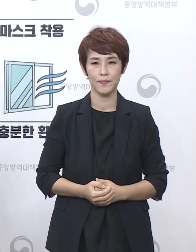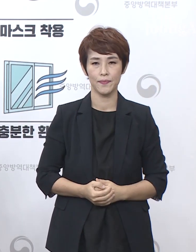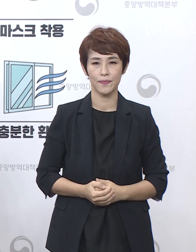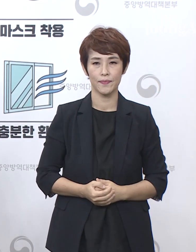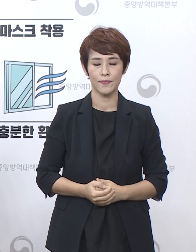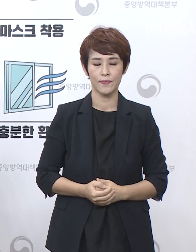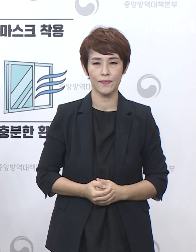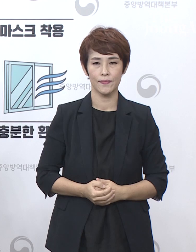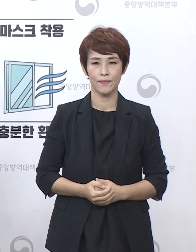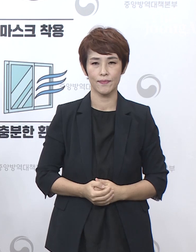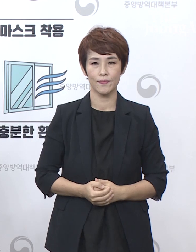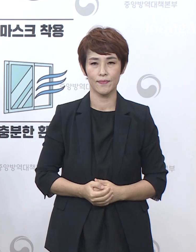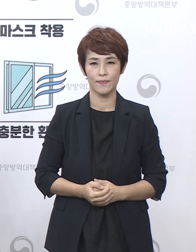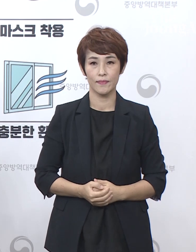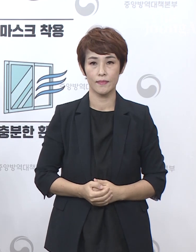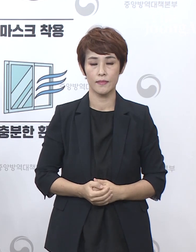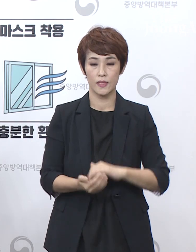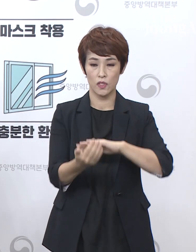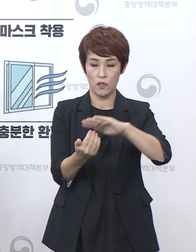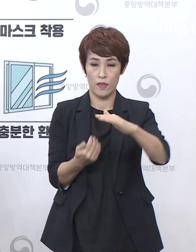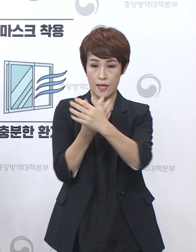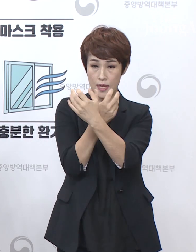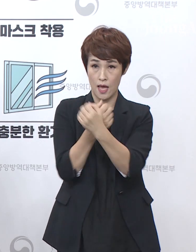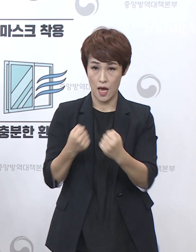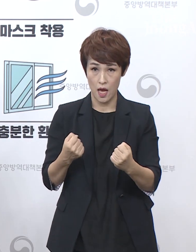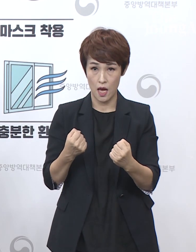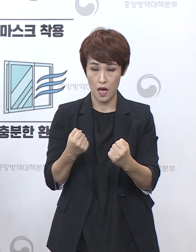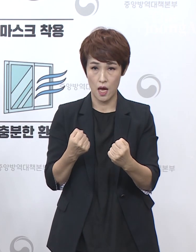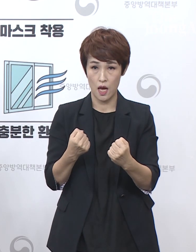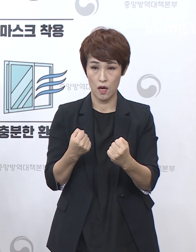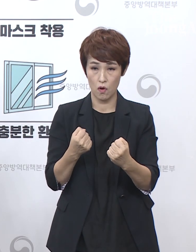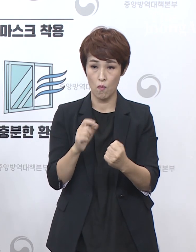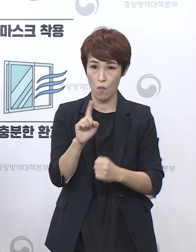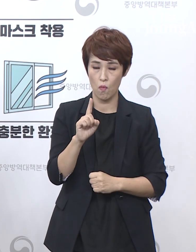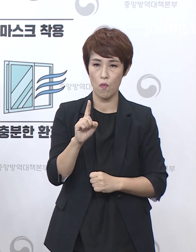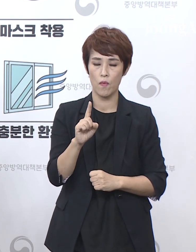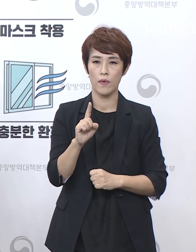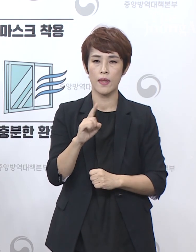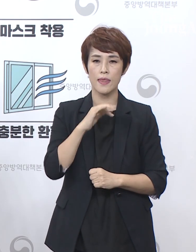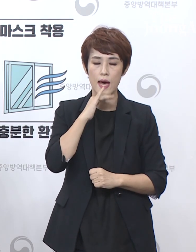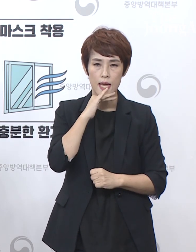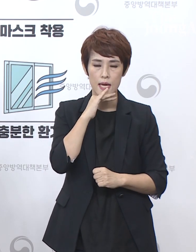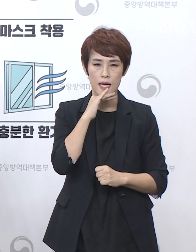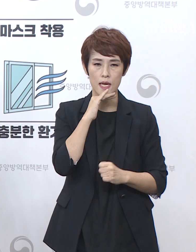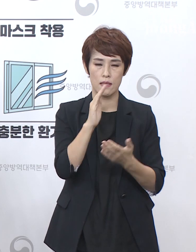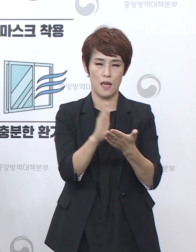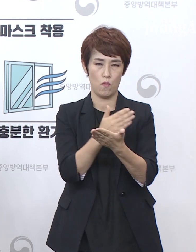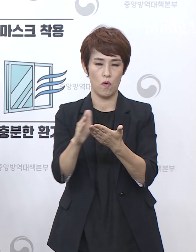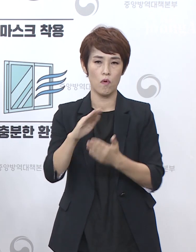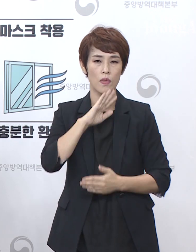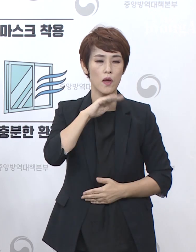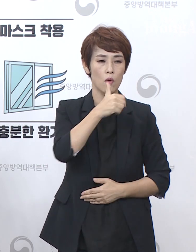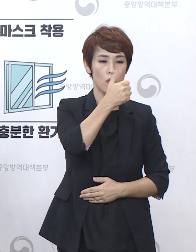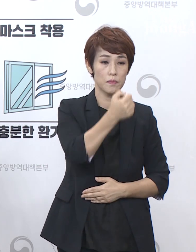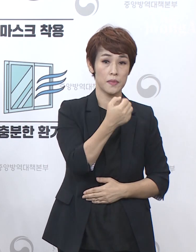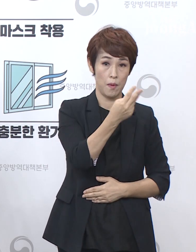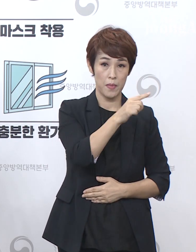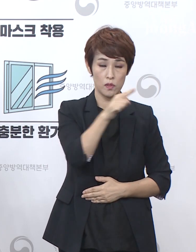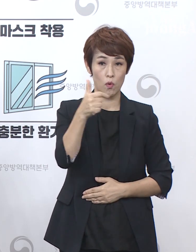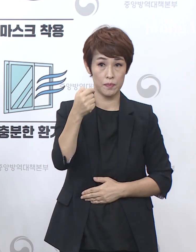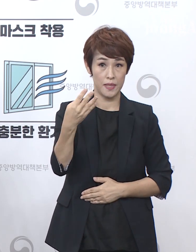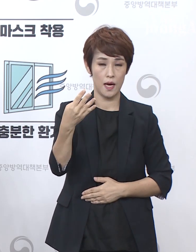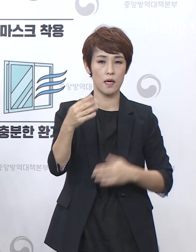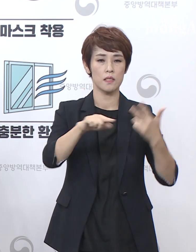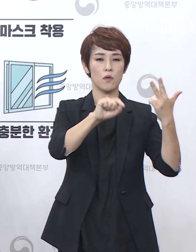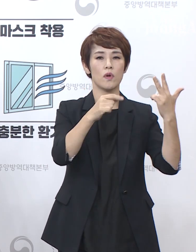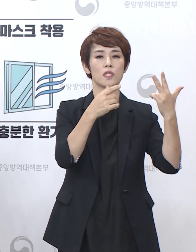계획입니다. 사전 예약은 연령층을 분산하여 53세에서 54세에는 7월